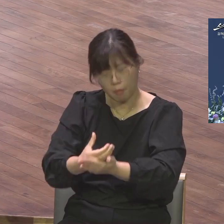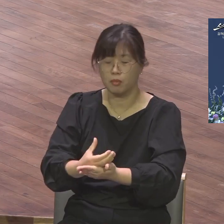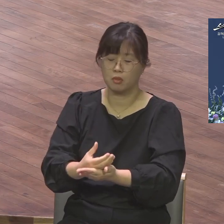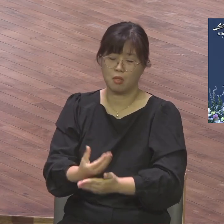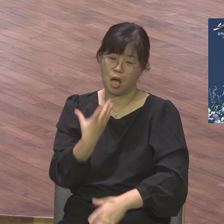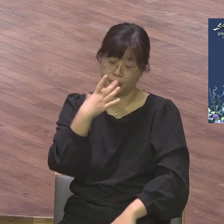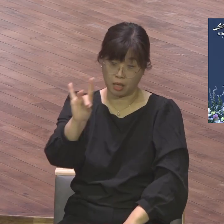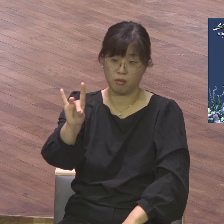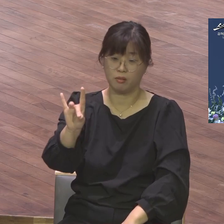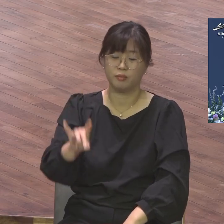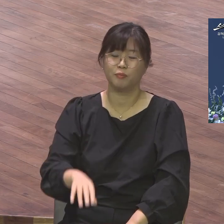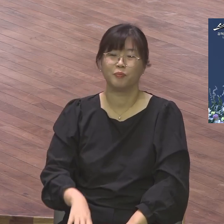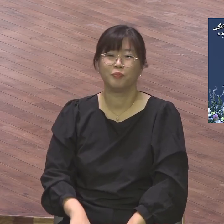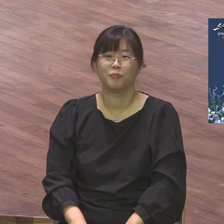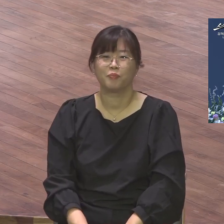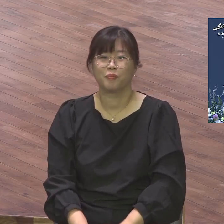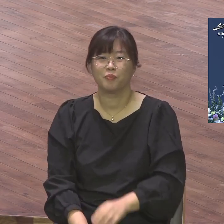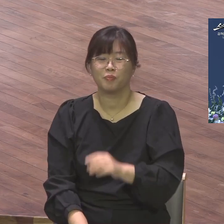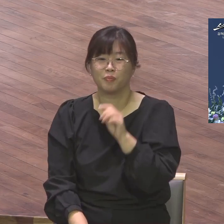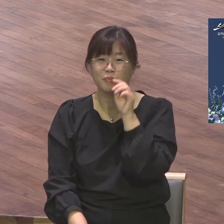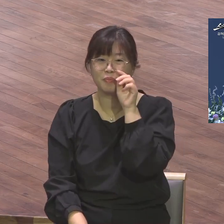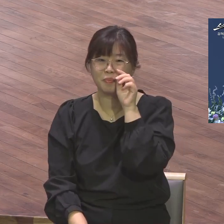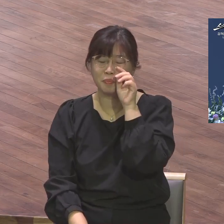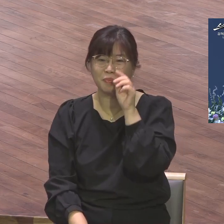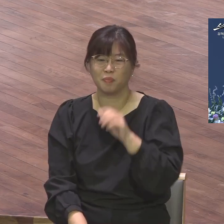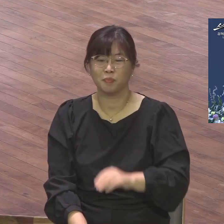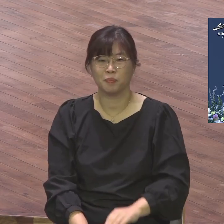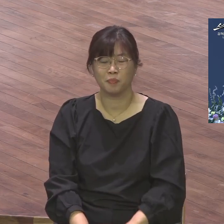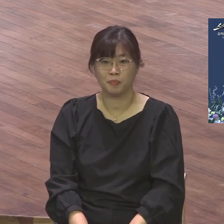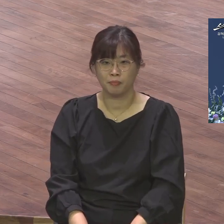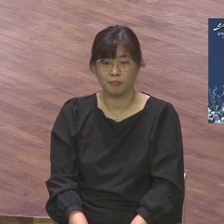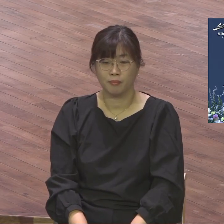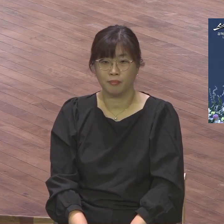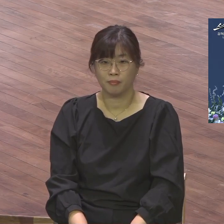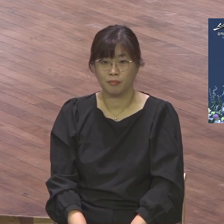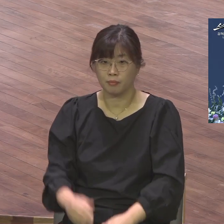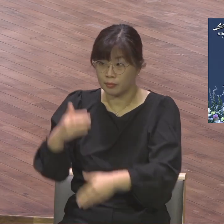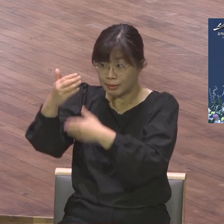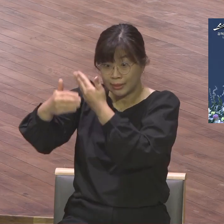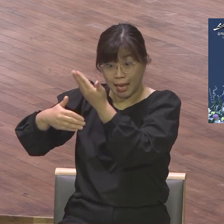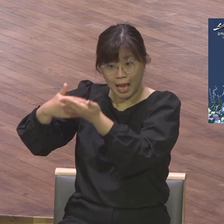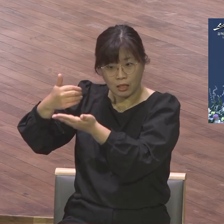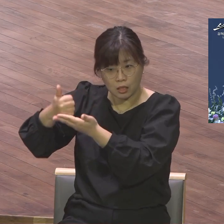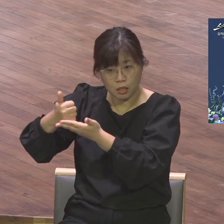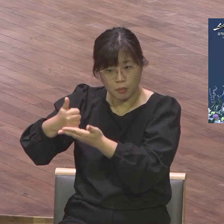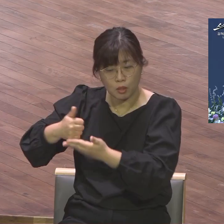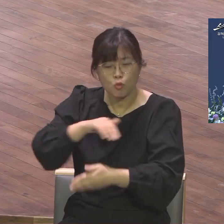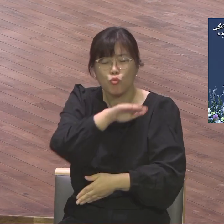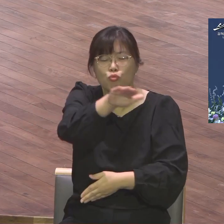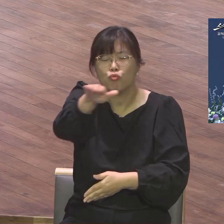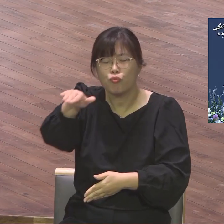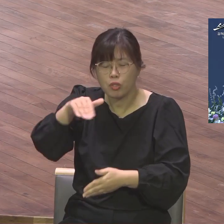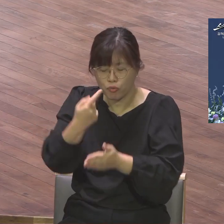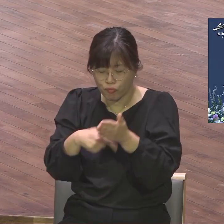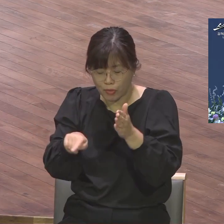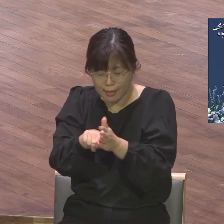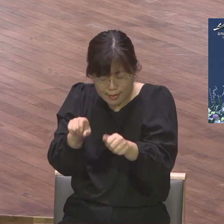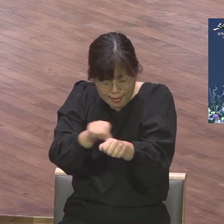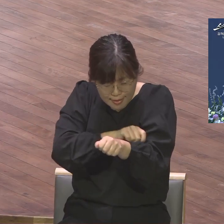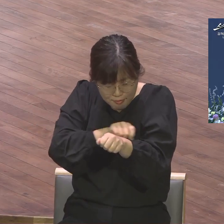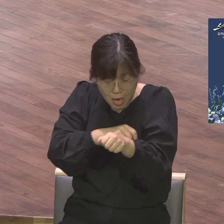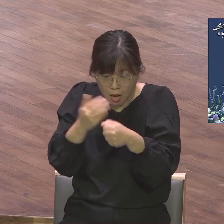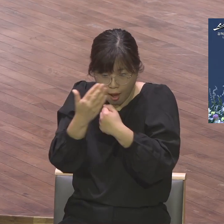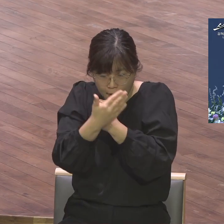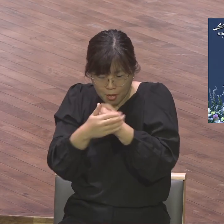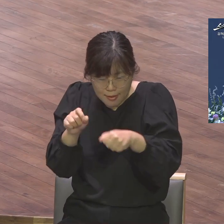창세 전에 하나님이 나를 향해서 베푸신 영적 특혜예요. 특혜. 우리가 잘나서